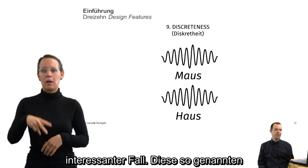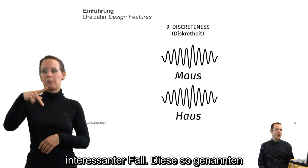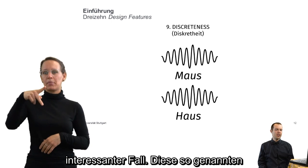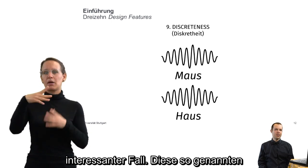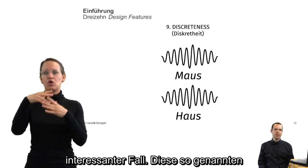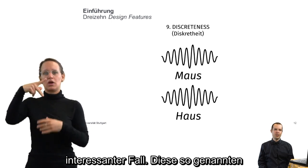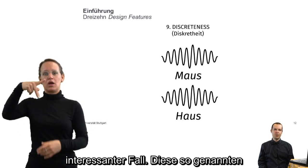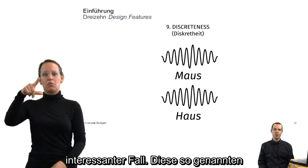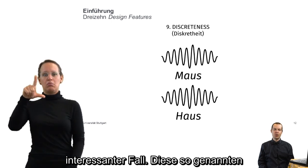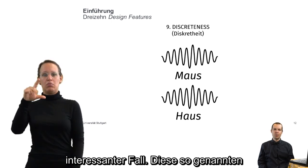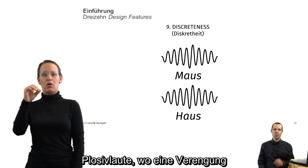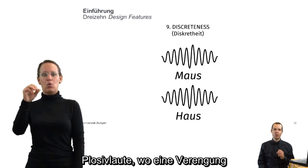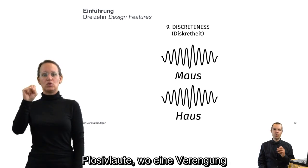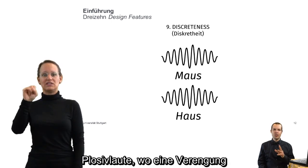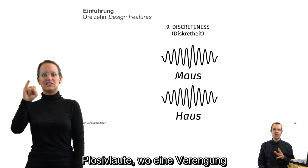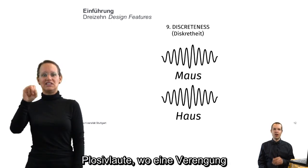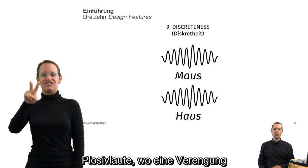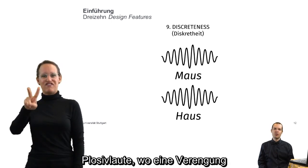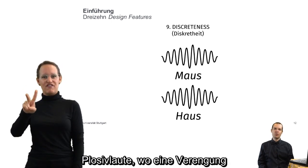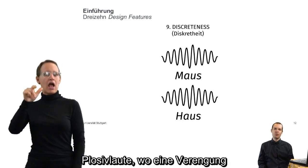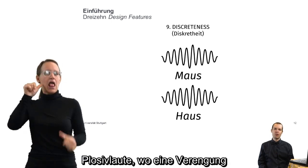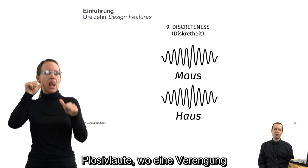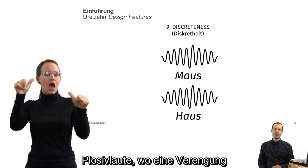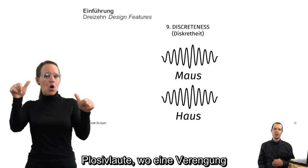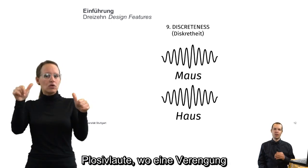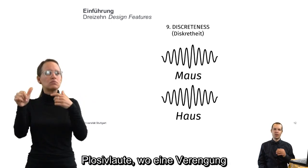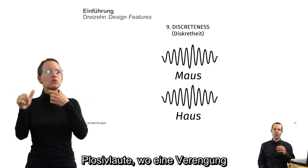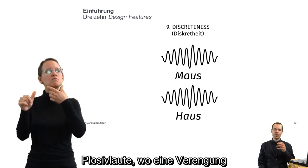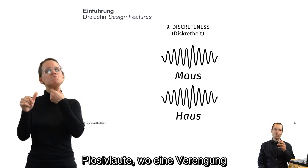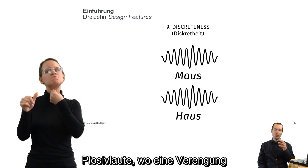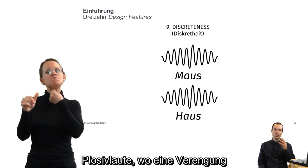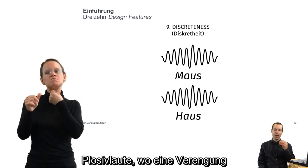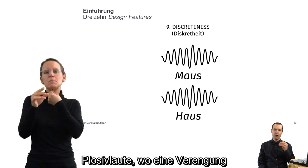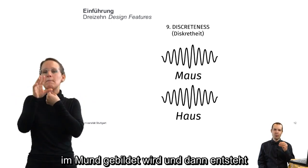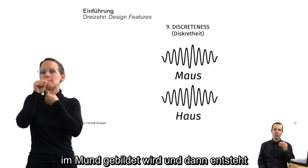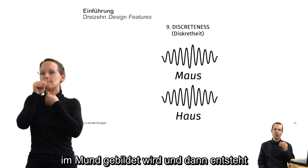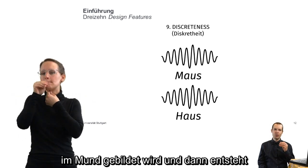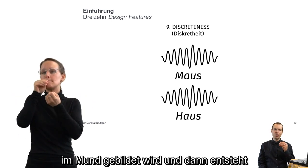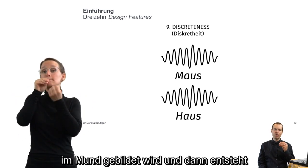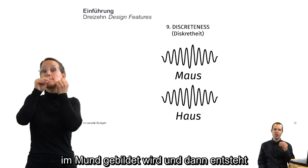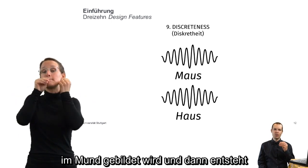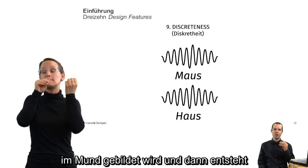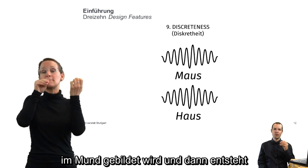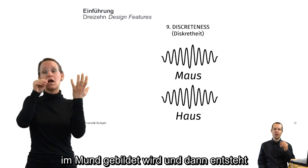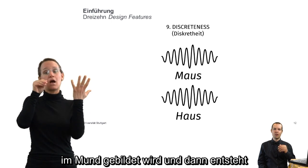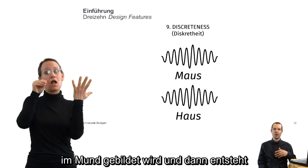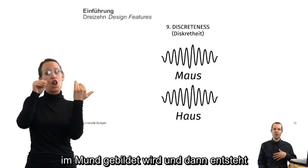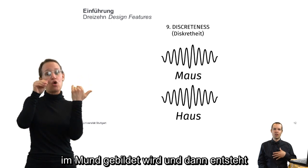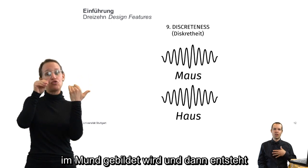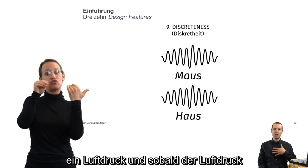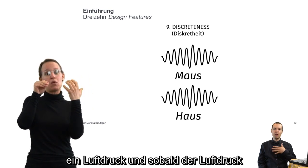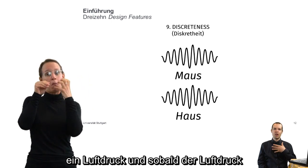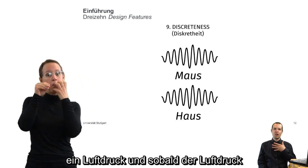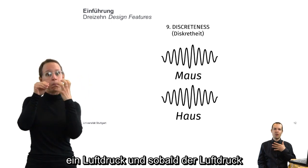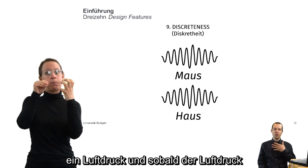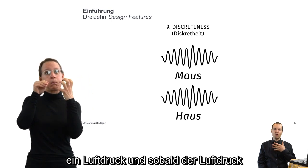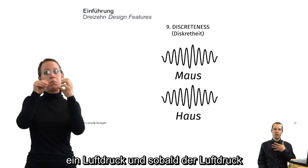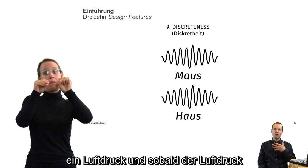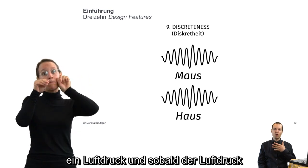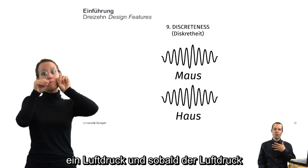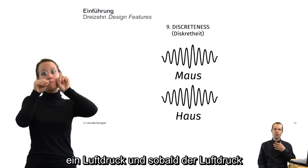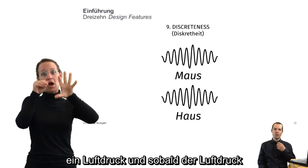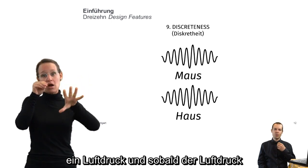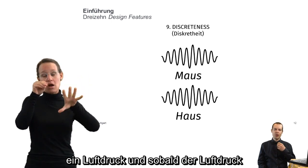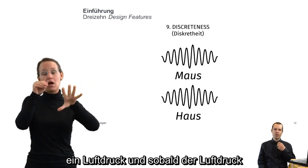interessanter Fall, diese sogenannten Plosivlaute, wo eine Verengung im Mund gebildet wird. Und dann entsteht ein